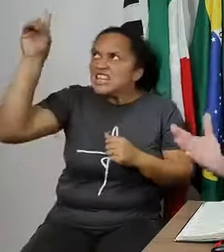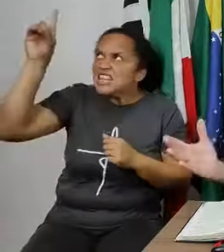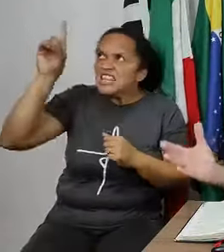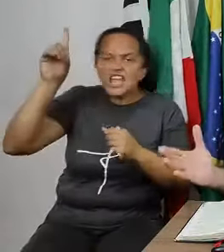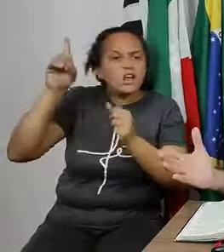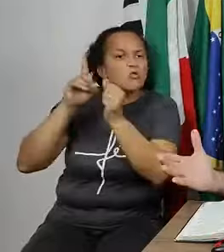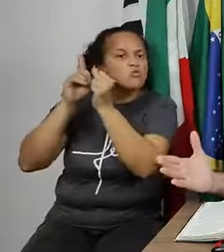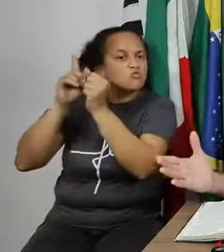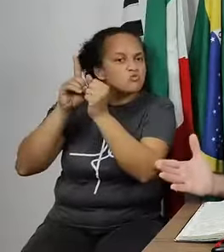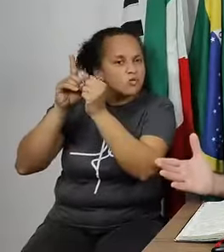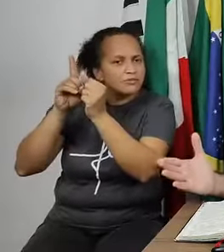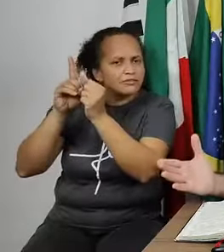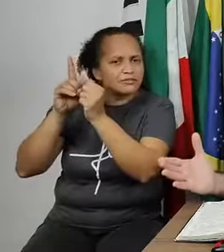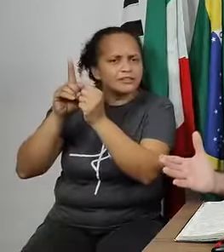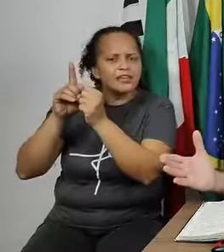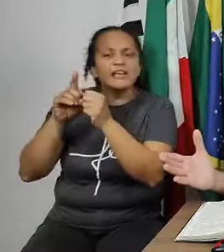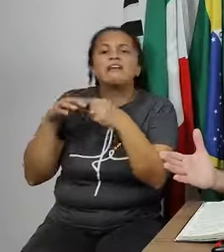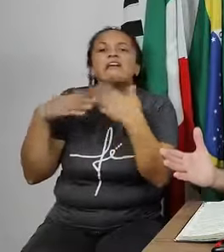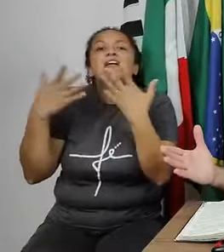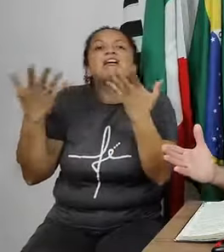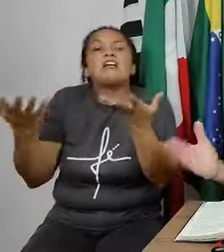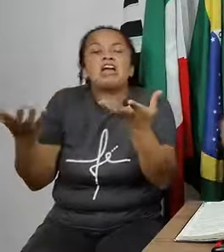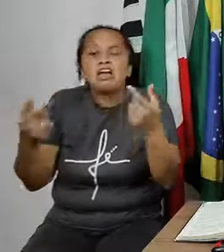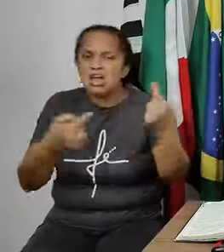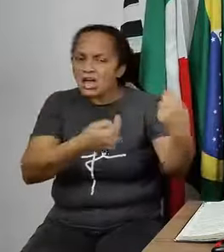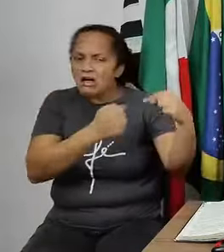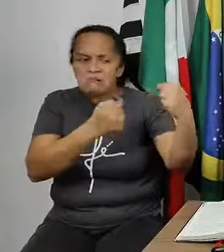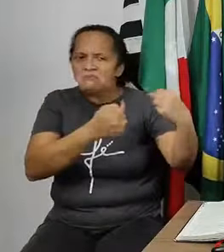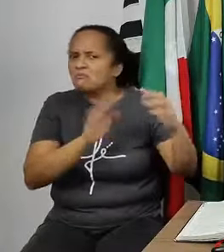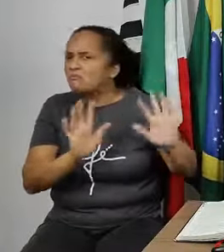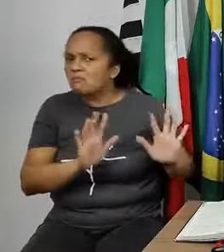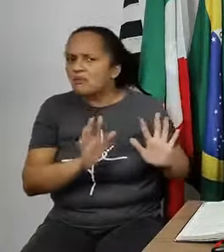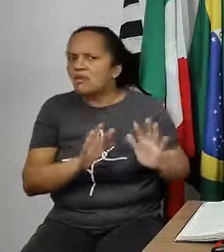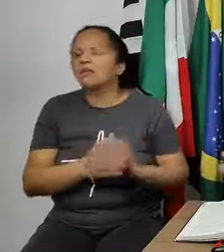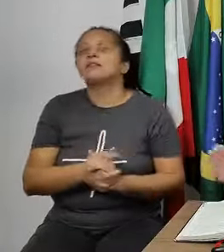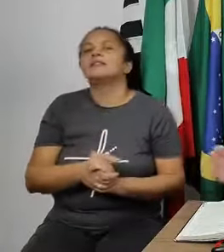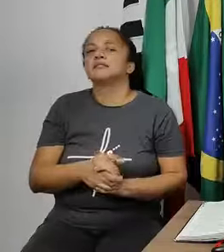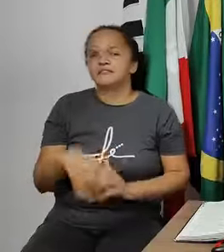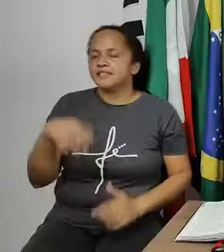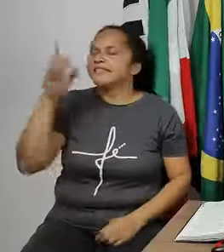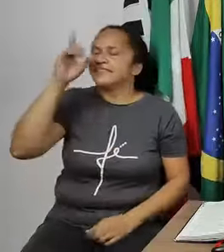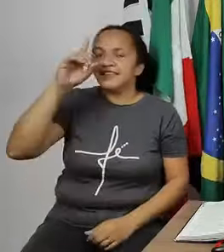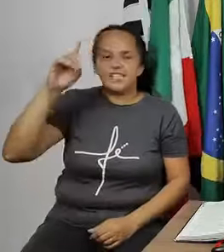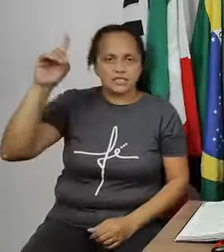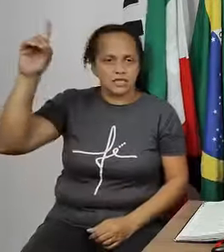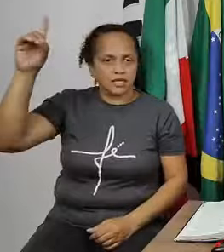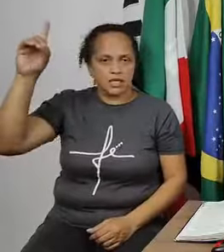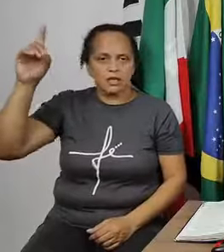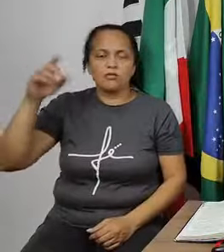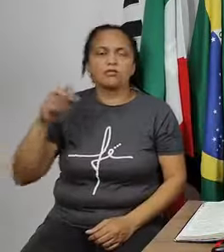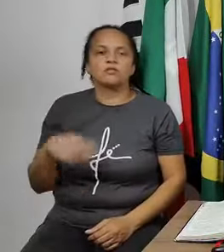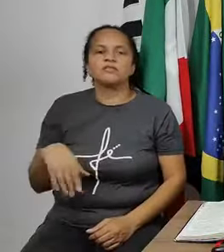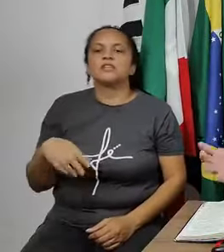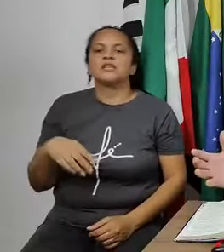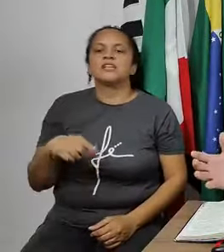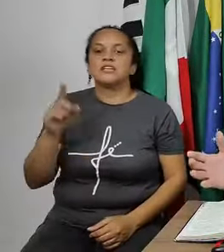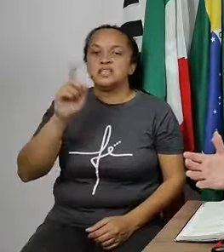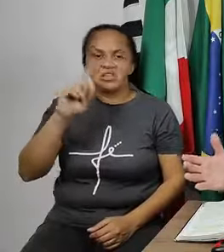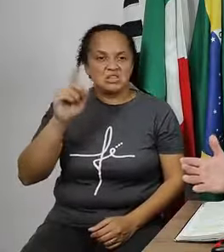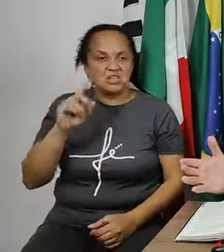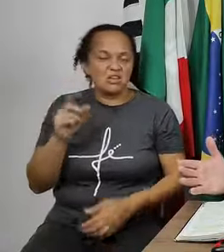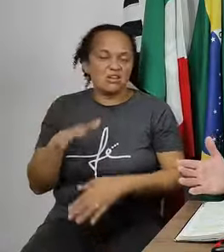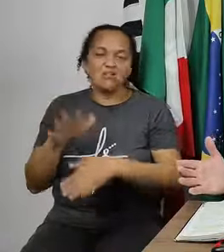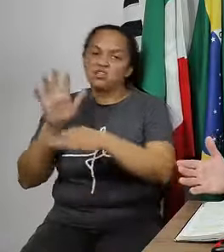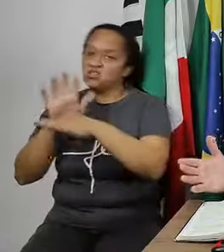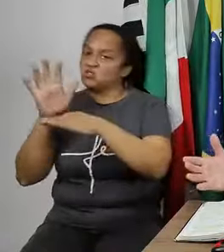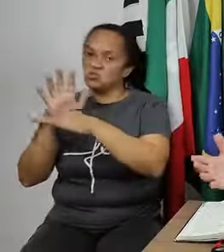quem será contra nós? Pois aquele que não poupou ao seu próprio filho, antes por